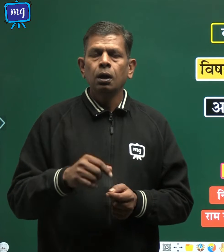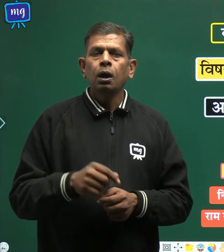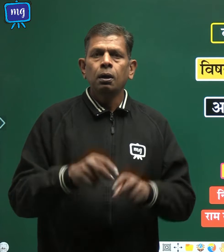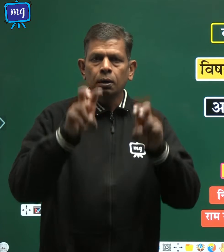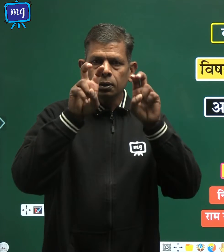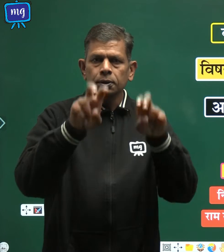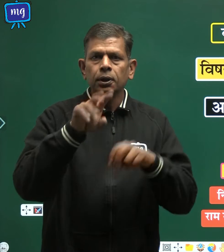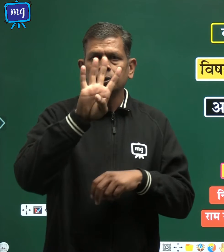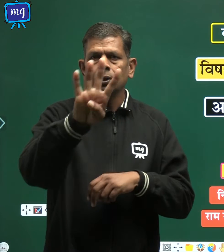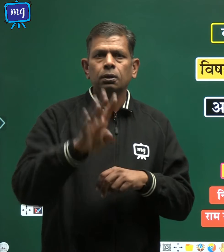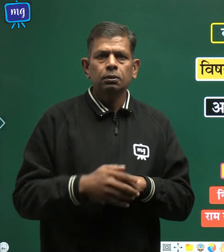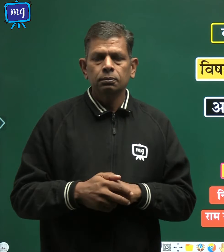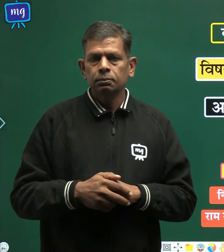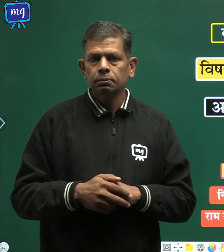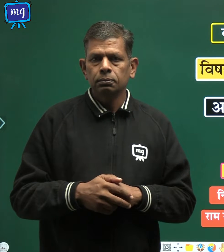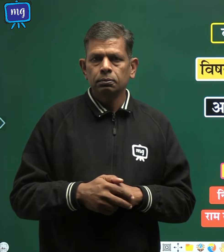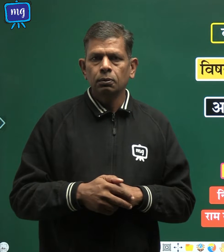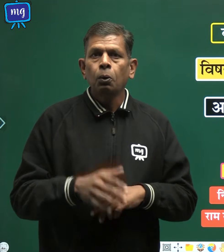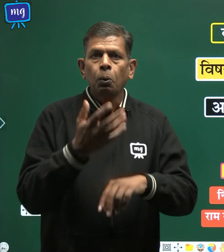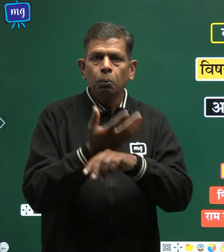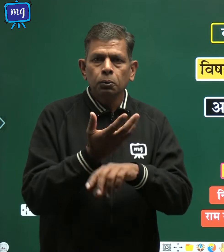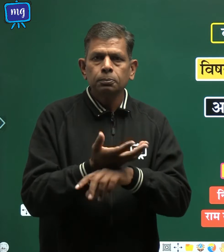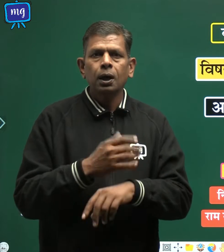अध्याय 4 ऊष्मा